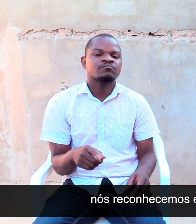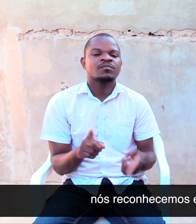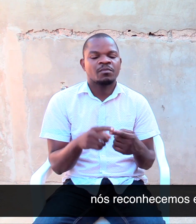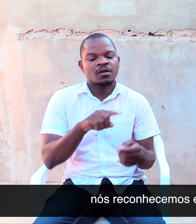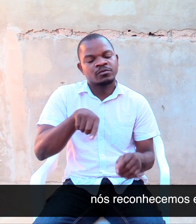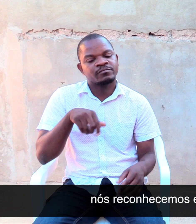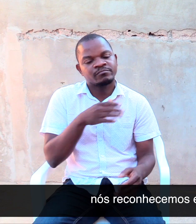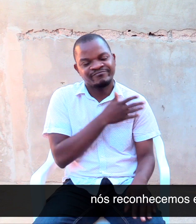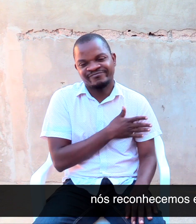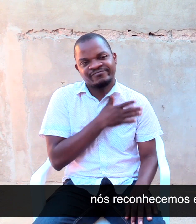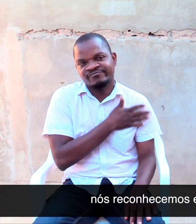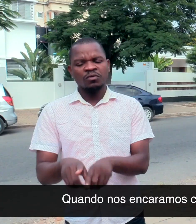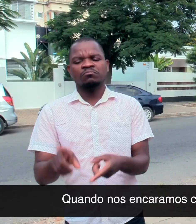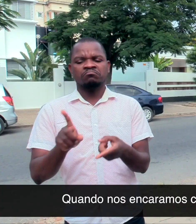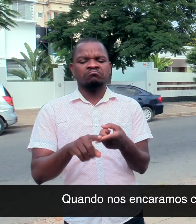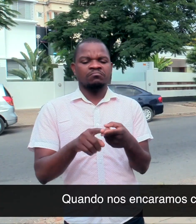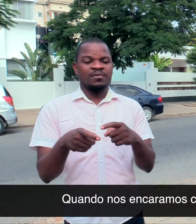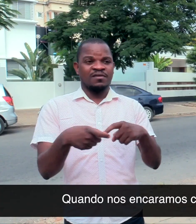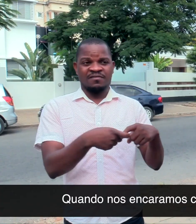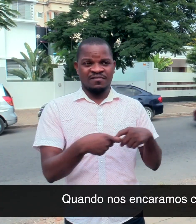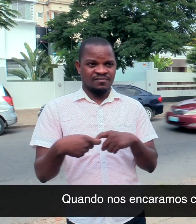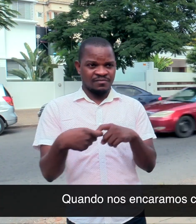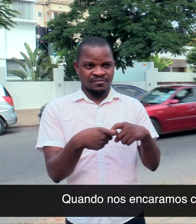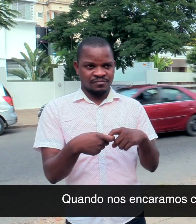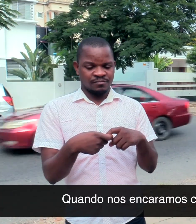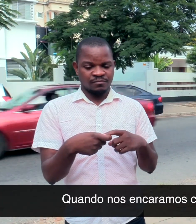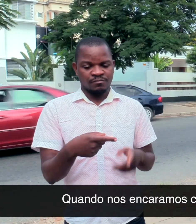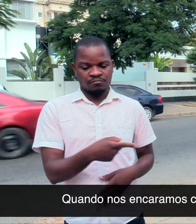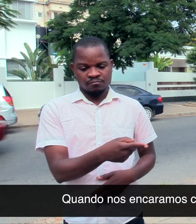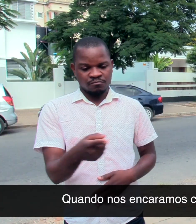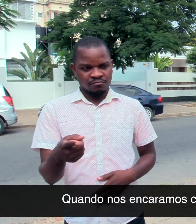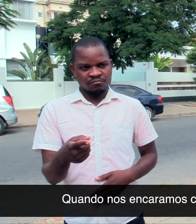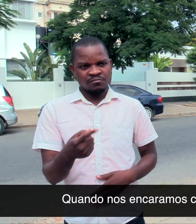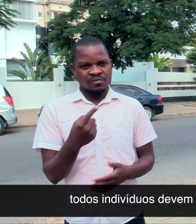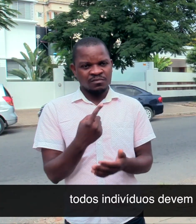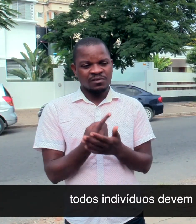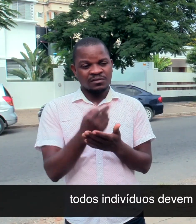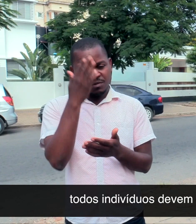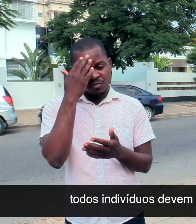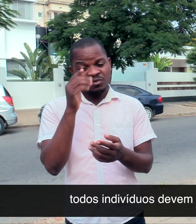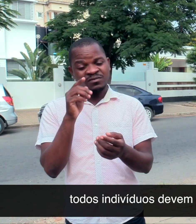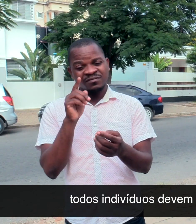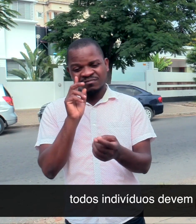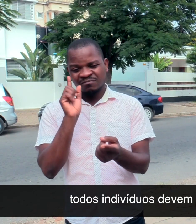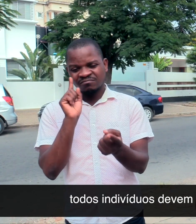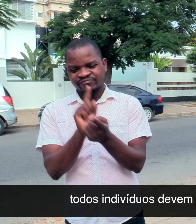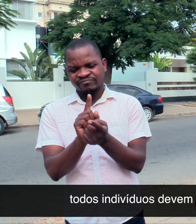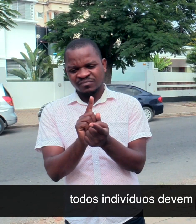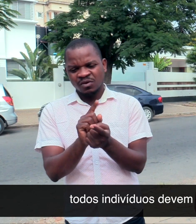vamos lá pedir desculpa. Quando nos encaramos com uma determinada patologia,